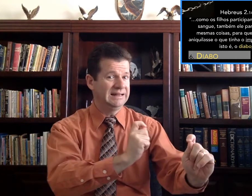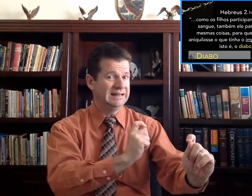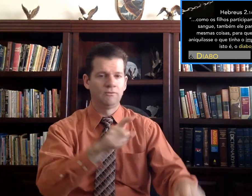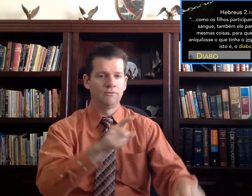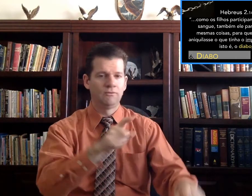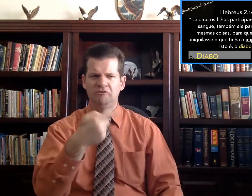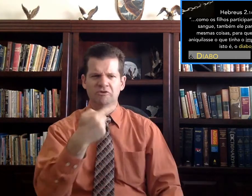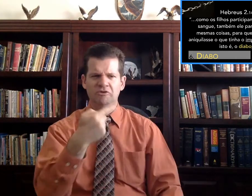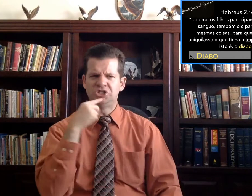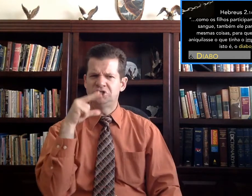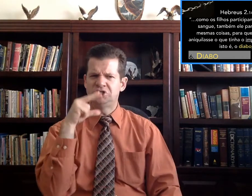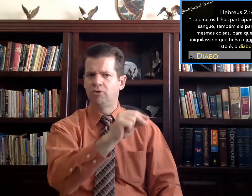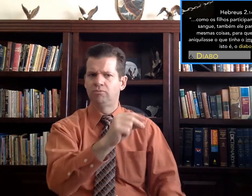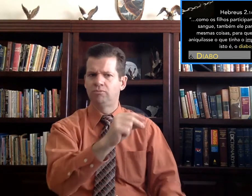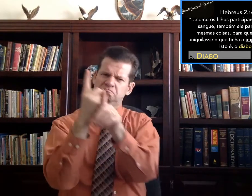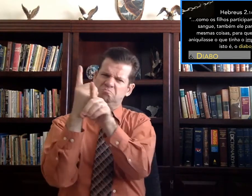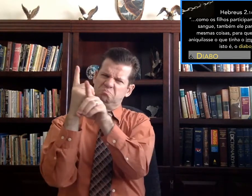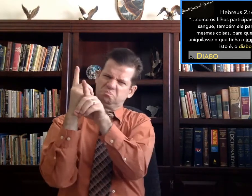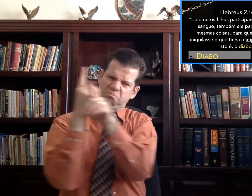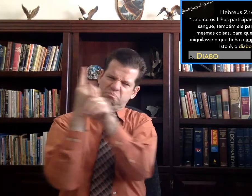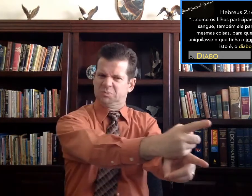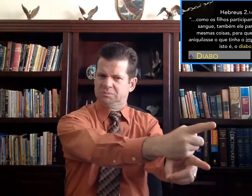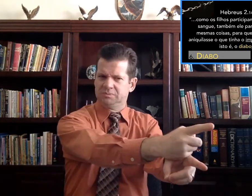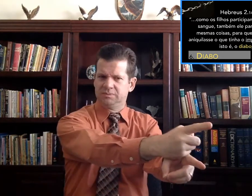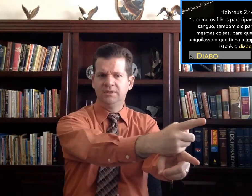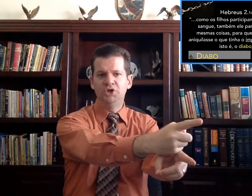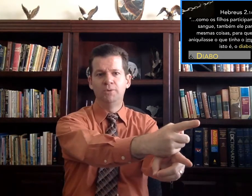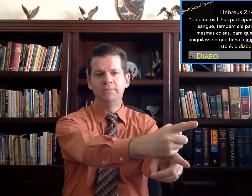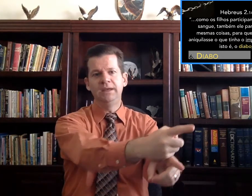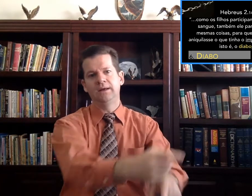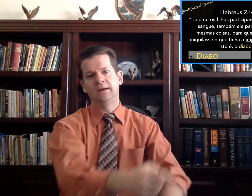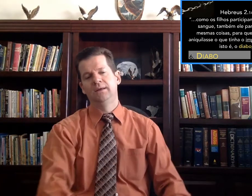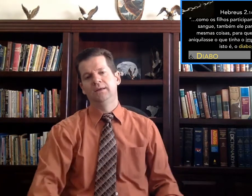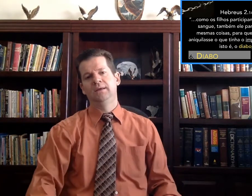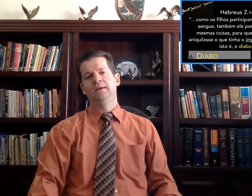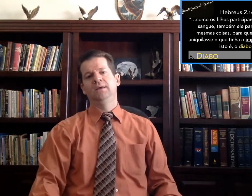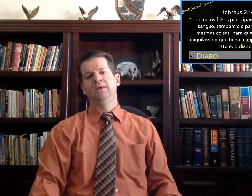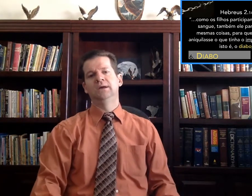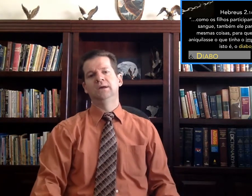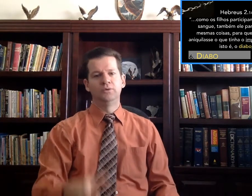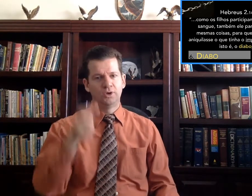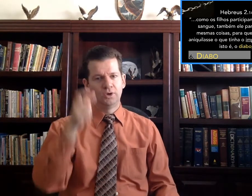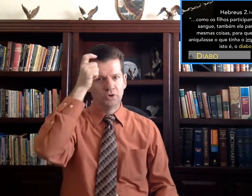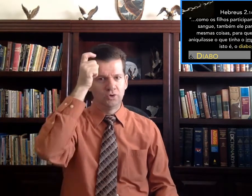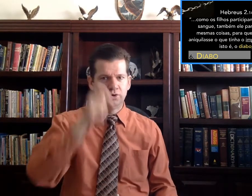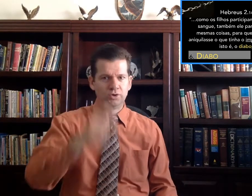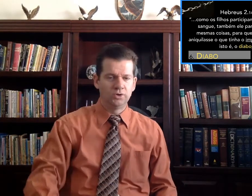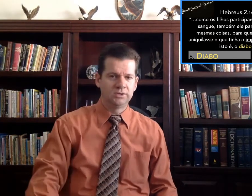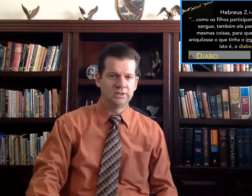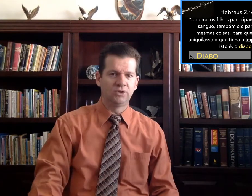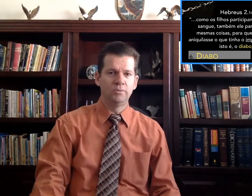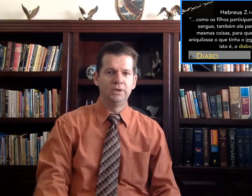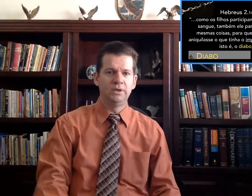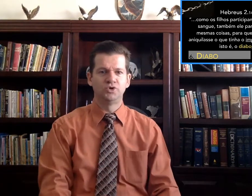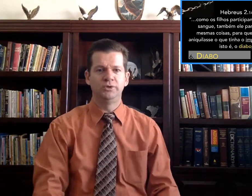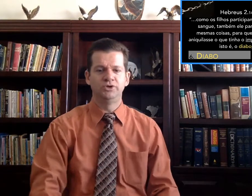tentação, você diz não e domina. Então, tenha domínio sobre o